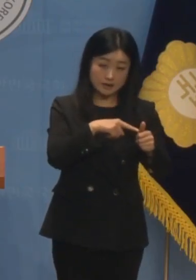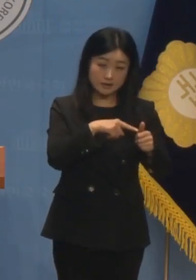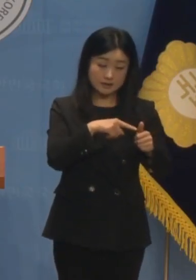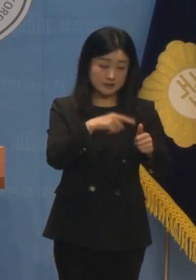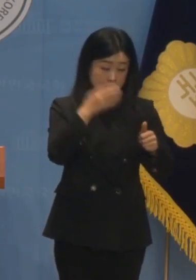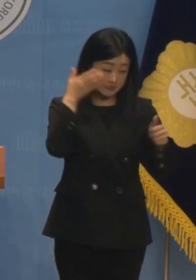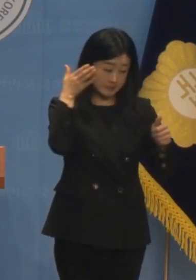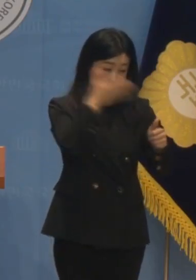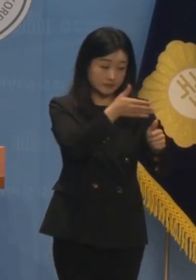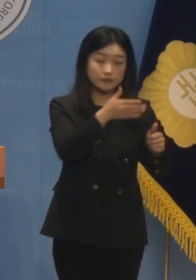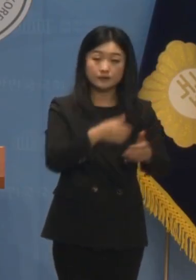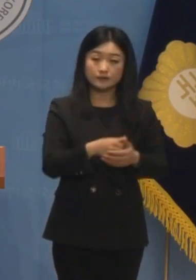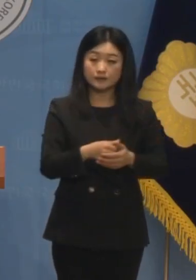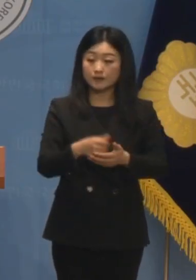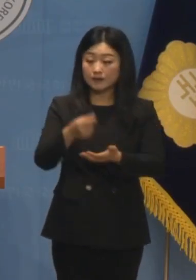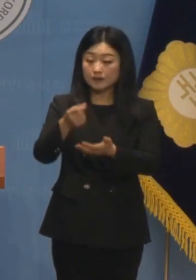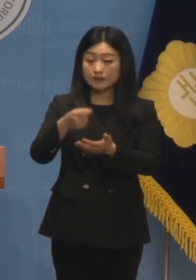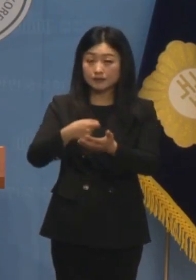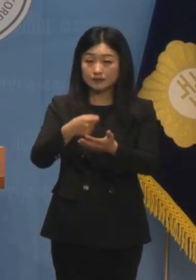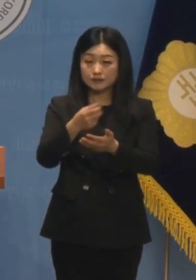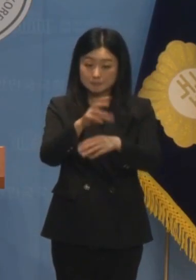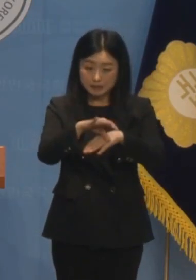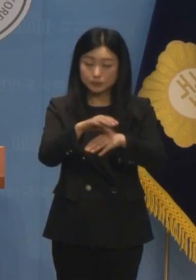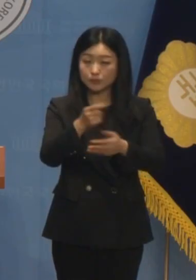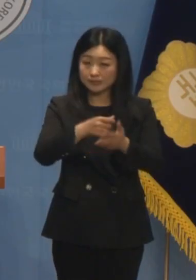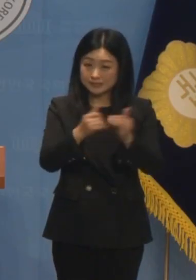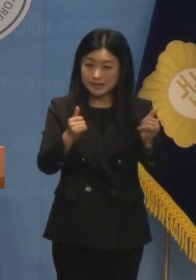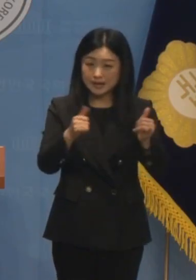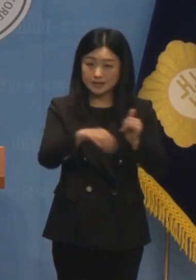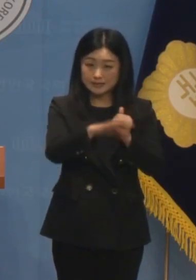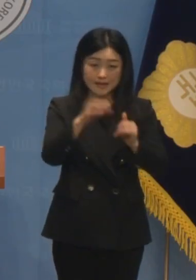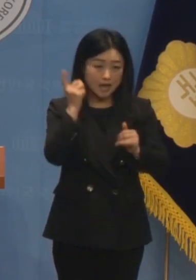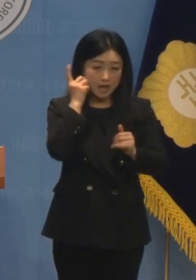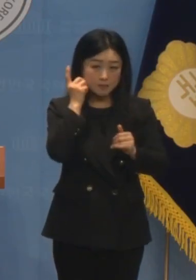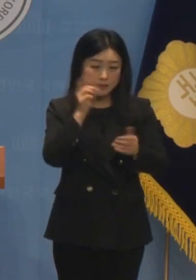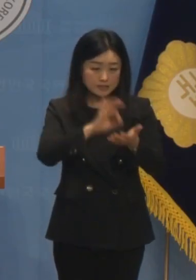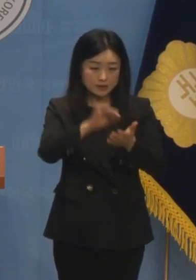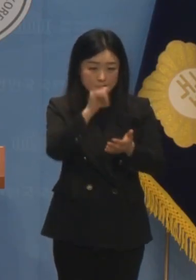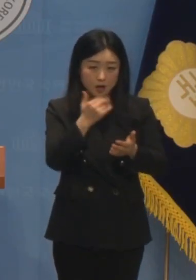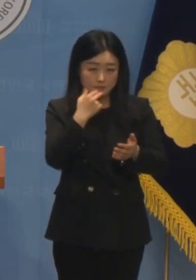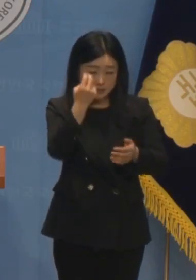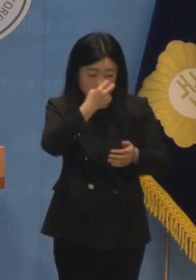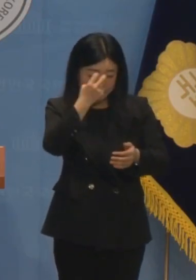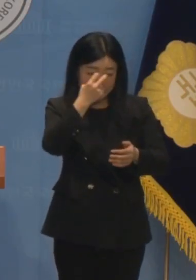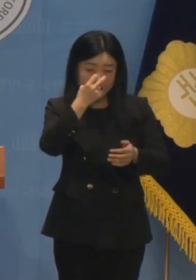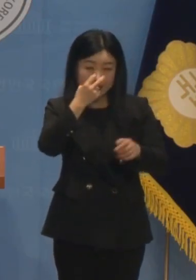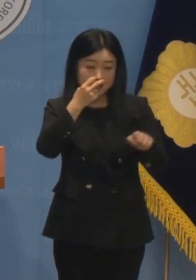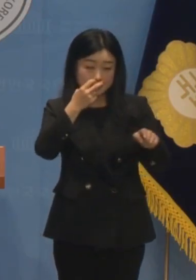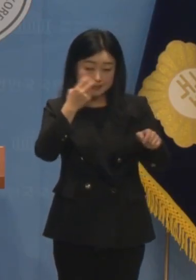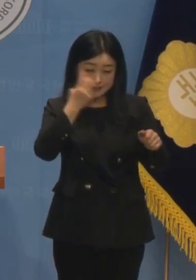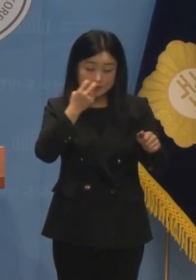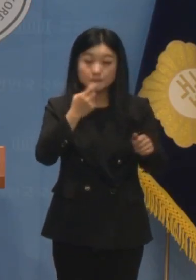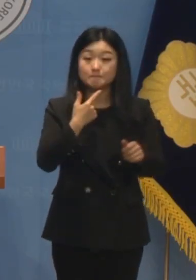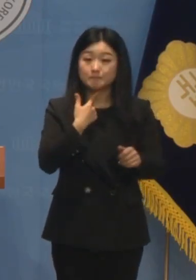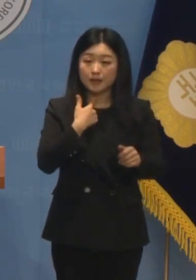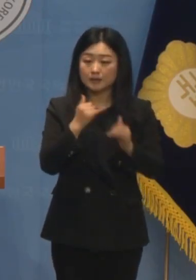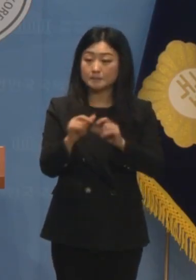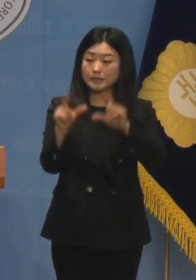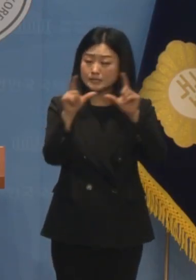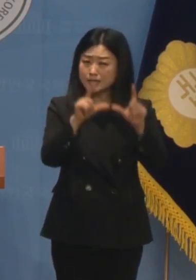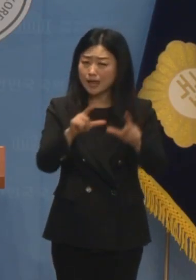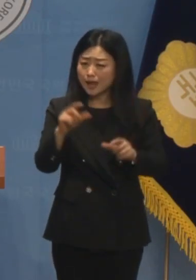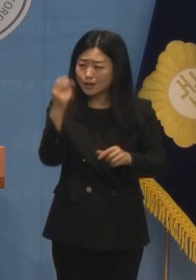매달리고 언론인 대상 광범위한 통신조회로 질타를 받은 곳에서 민생